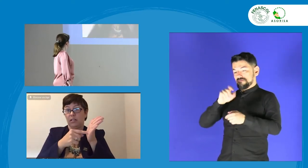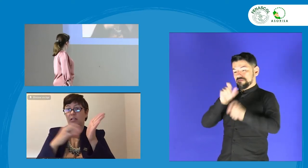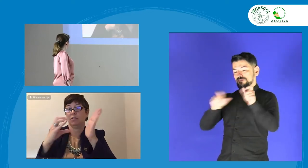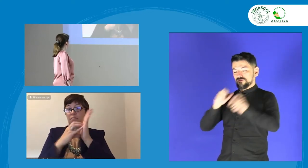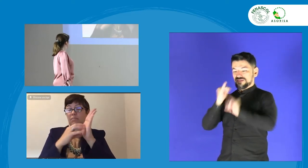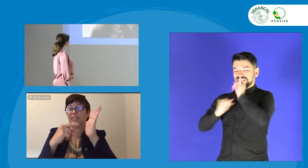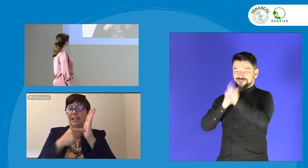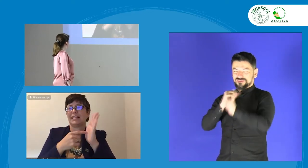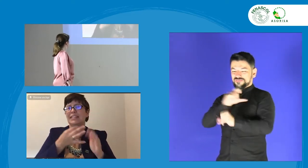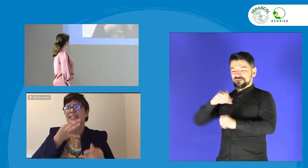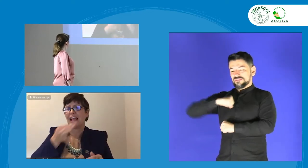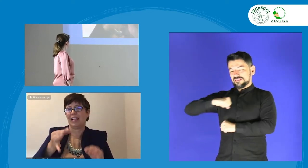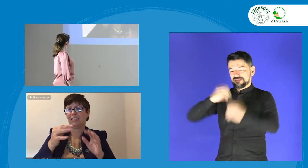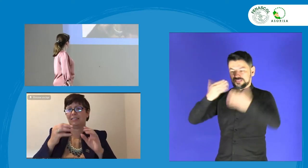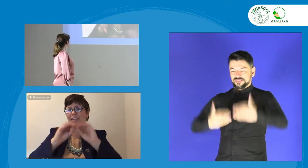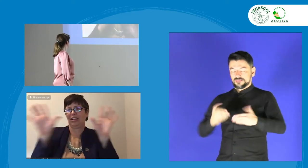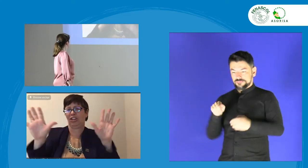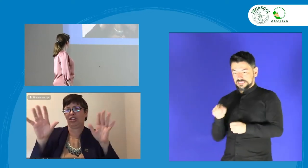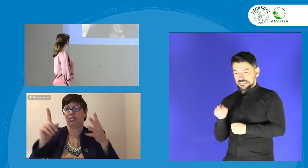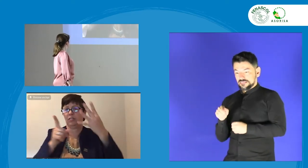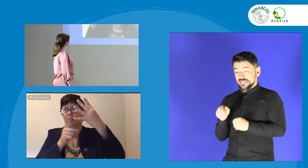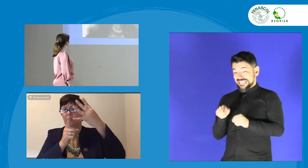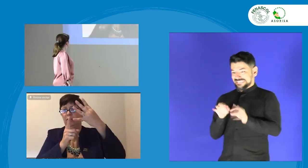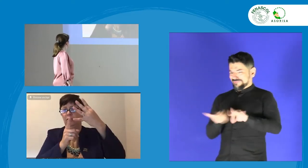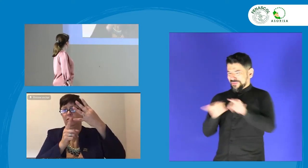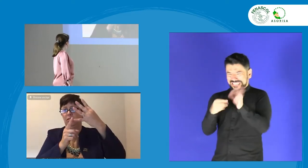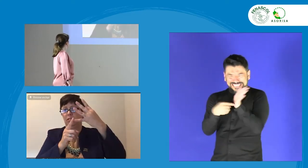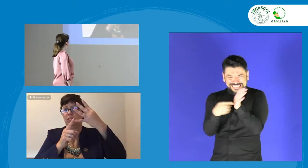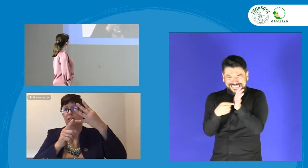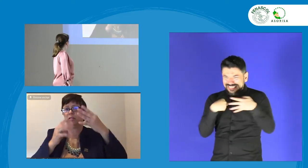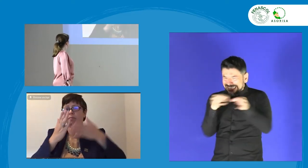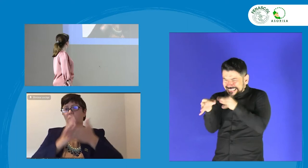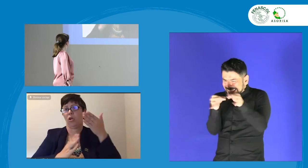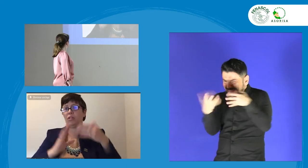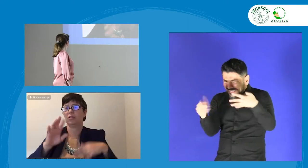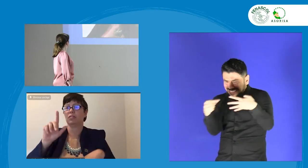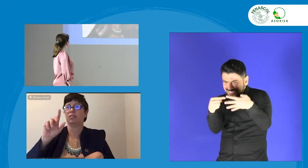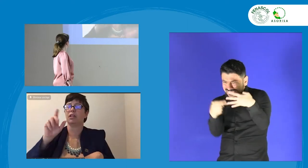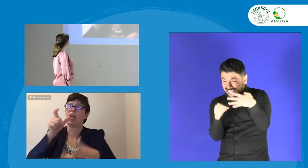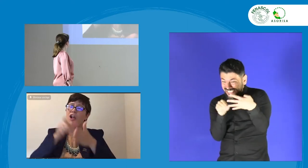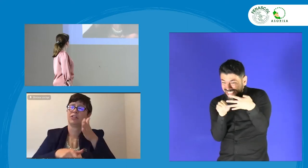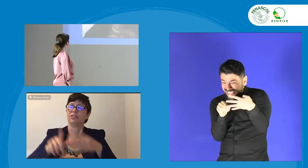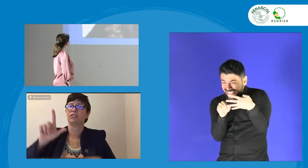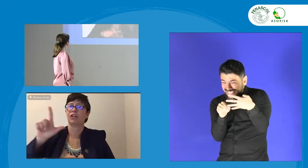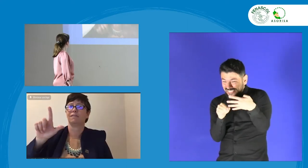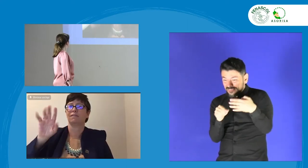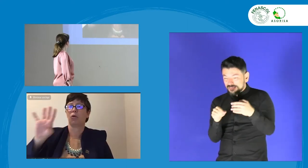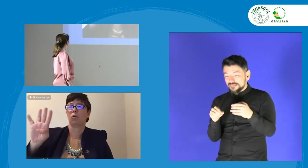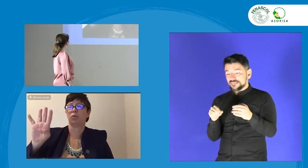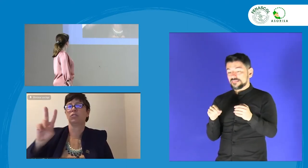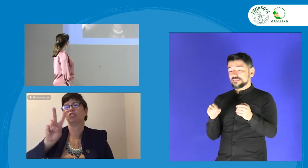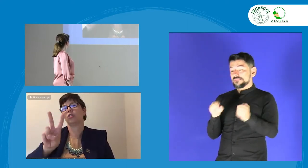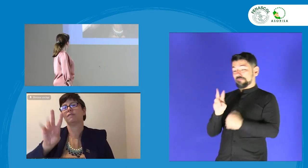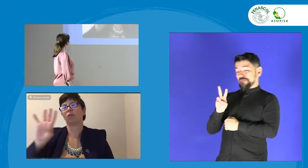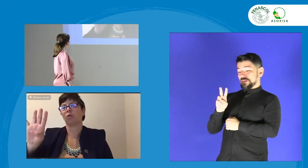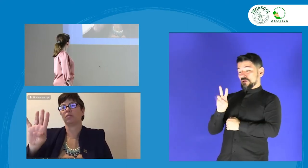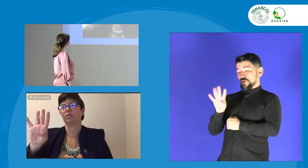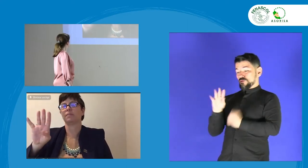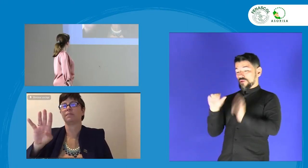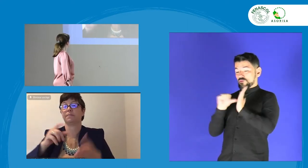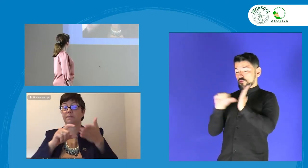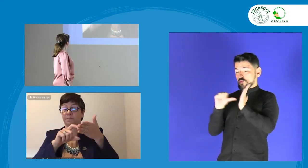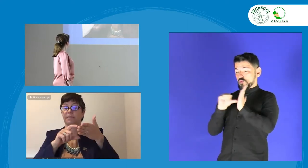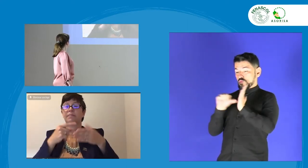ratificaron, el gobierno colombiano ratificó la Convención de los Derechos de las Personas con Discapacidad. Y hay allí algo muy fuerte que queda muy